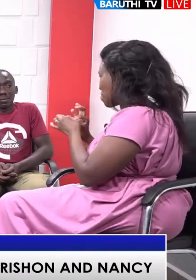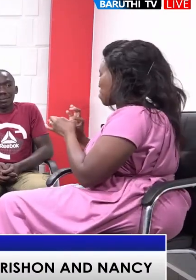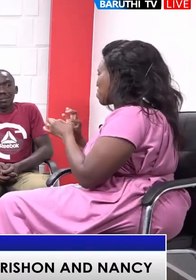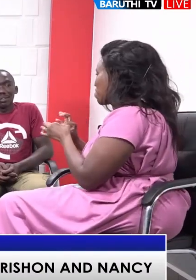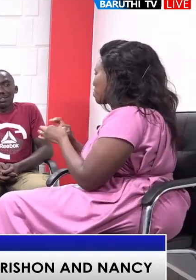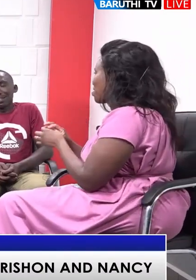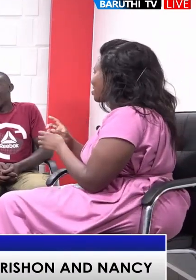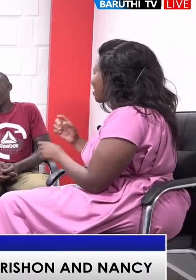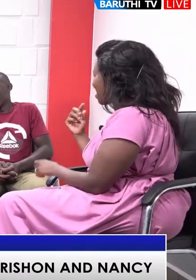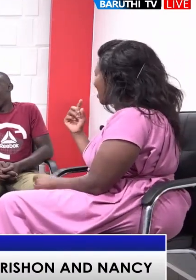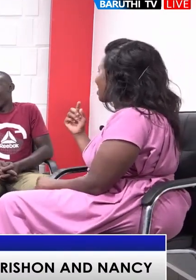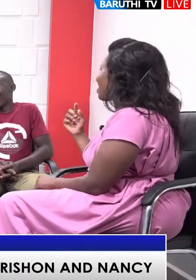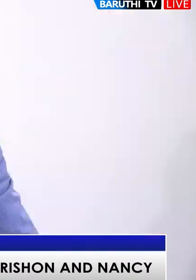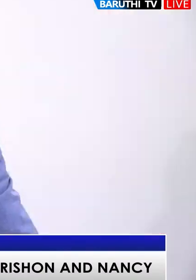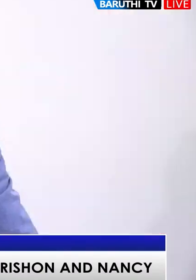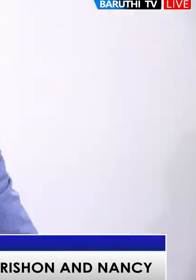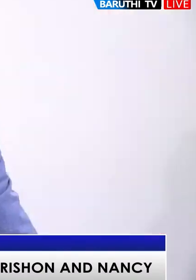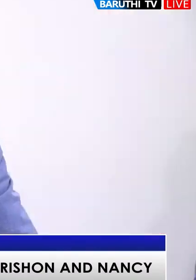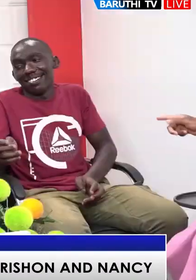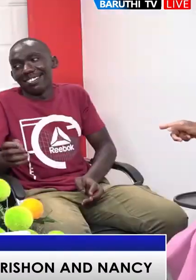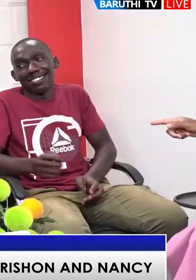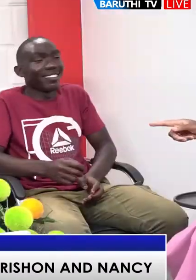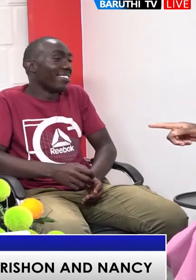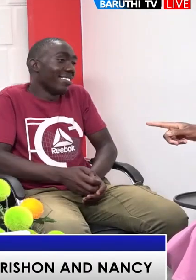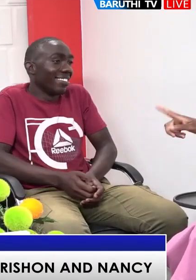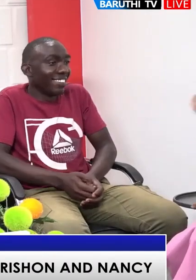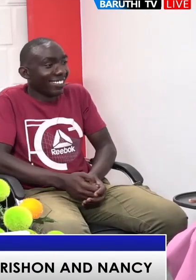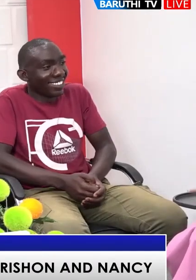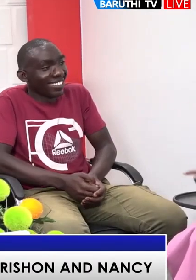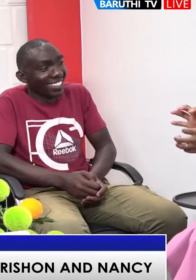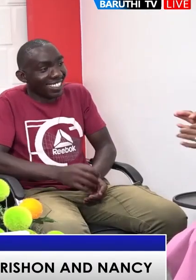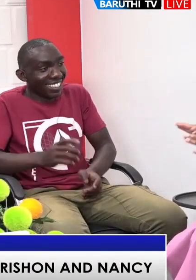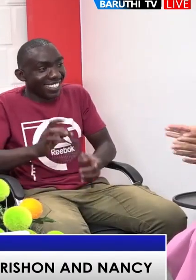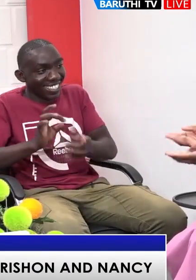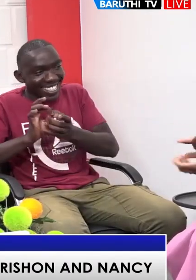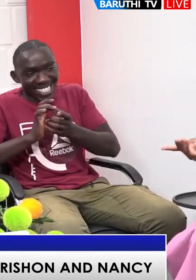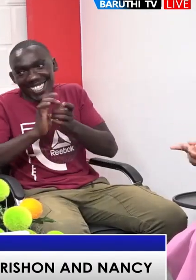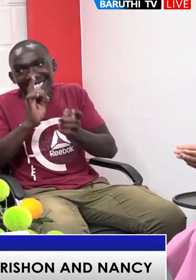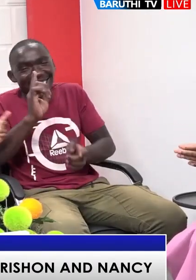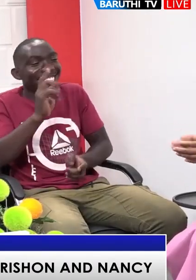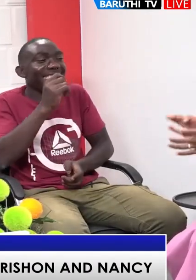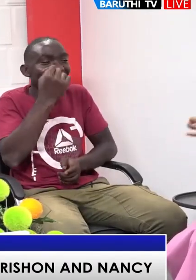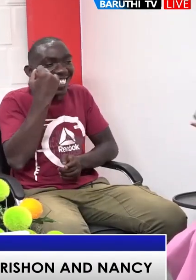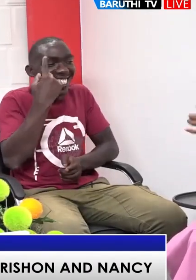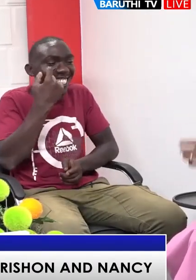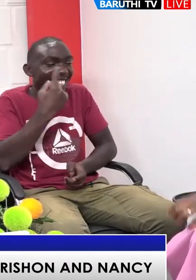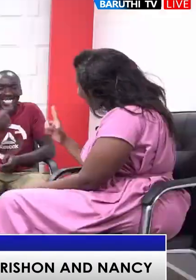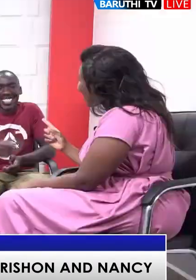CV, anataka CV lini? Anytime they are ready. Unaweza mpatia? Yes.